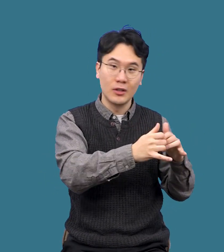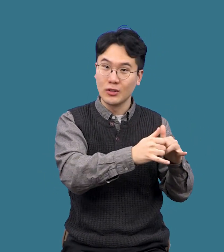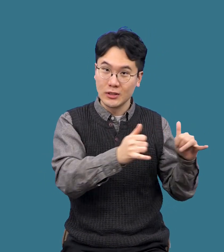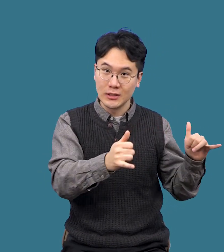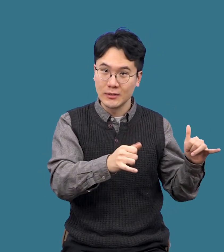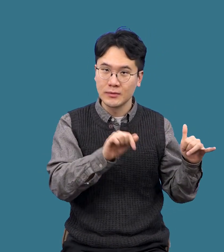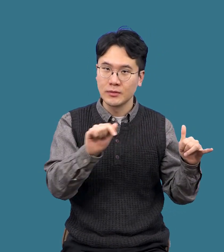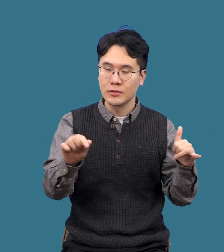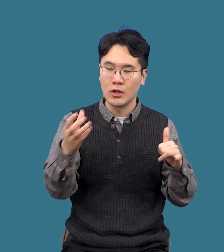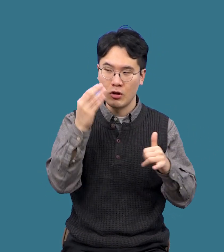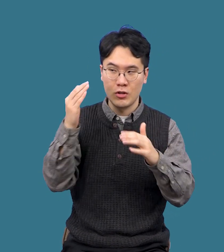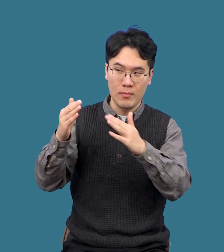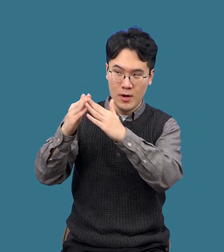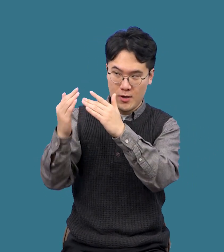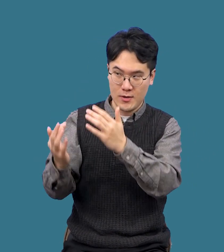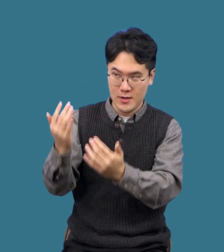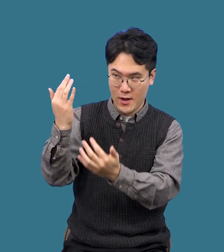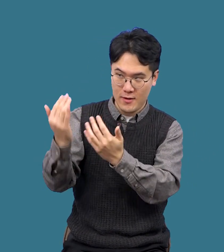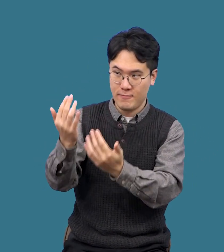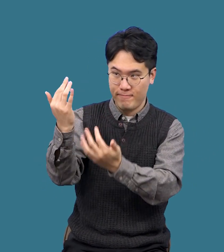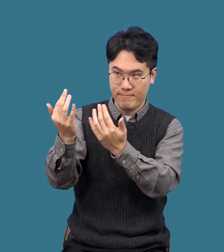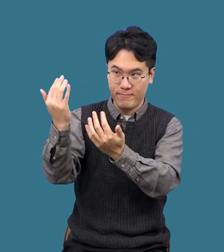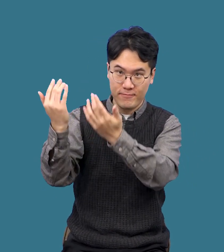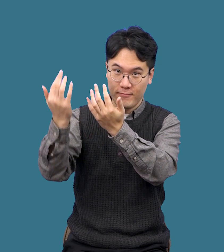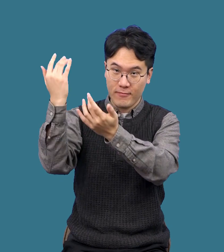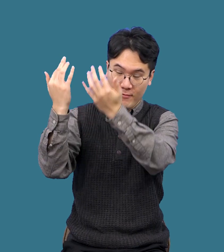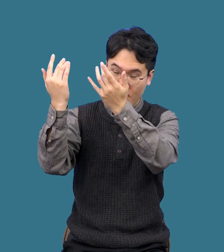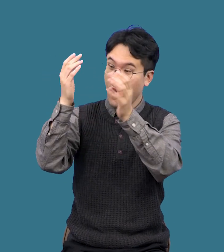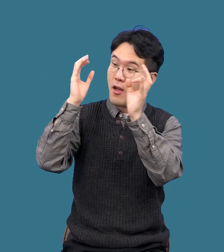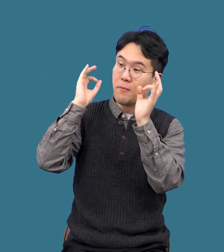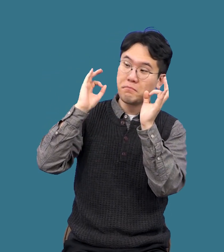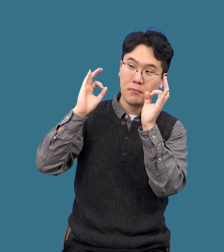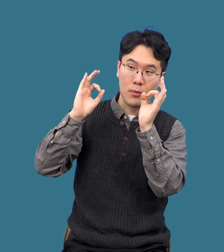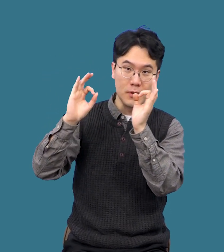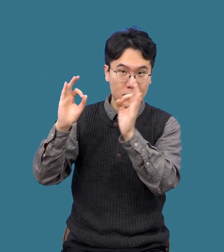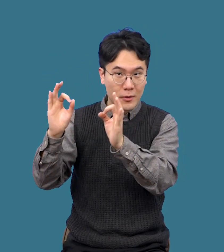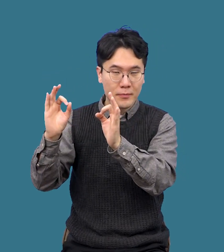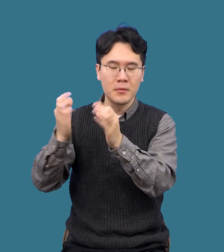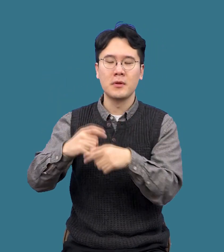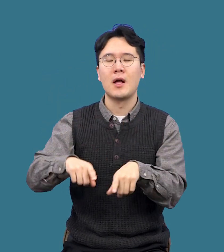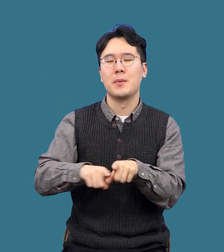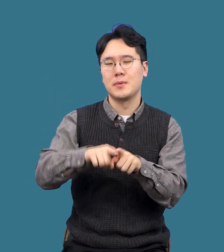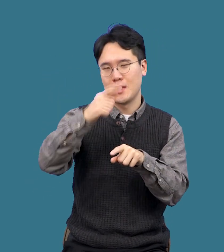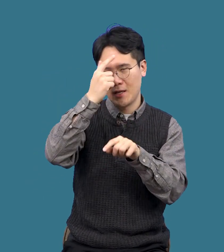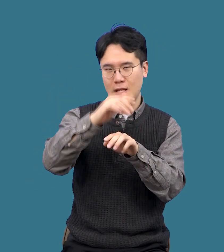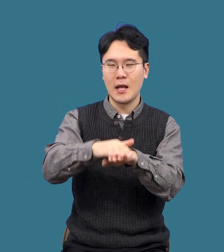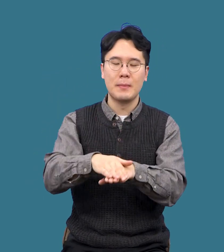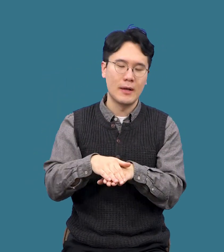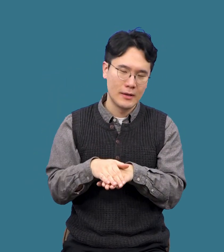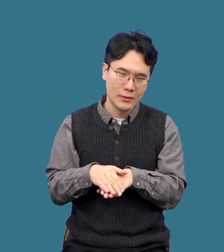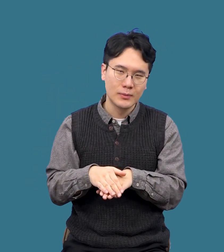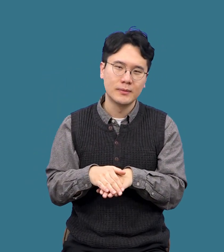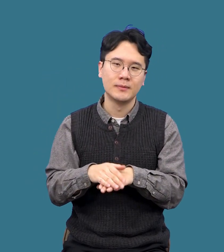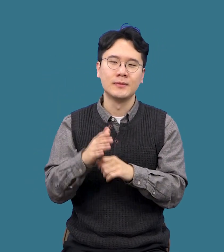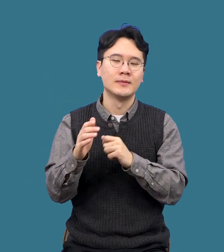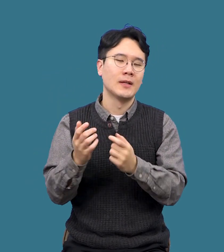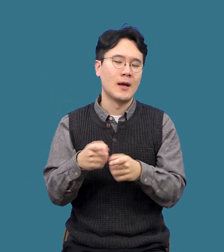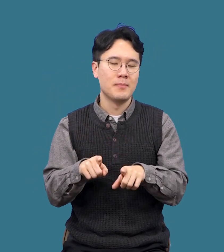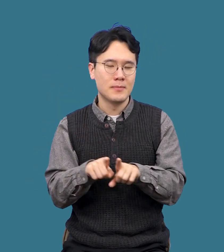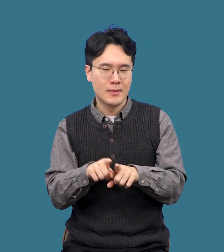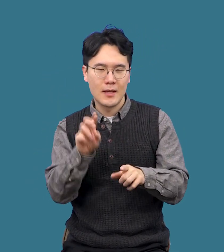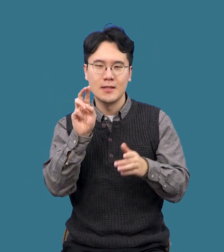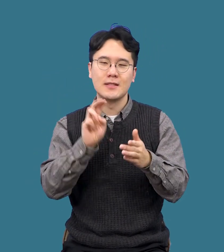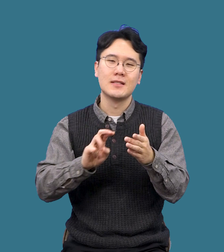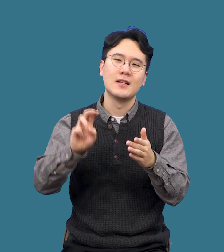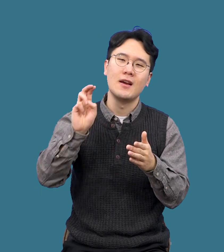피어나는 향내를 내음맞고 향년을 바라보면서 함께 예배하고 함께